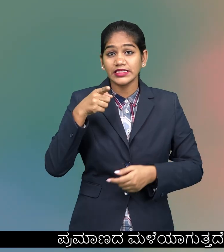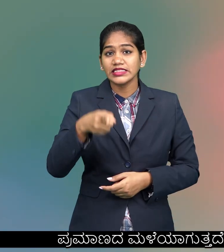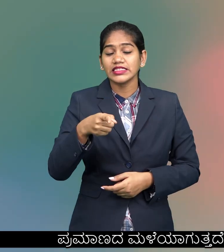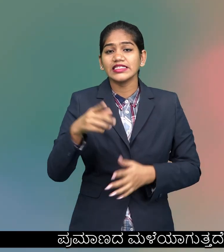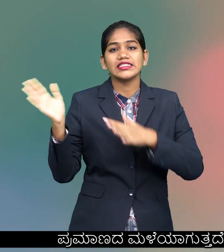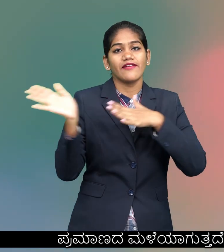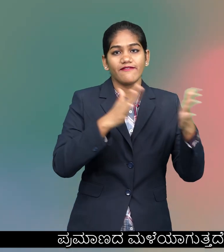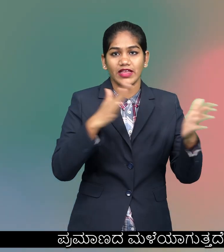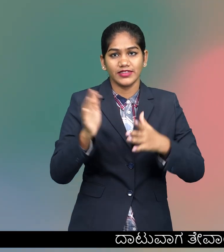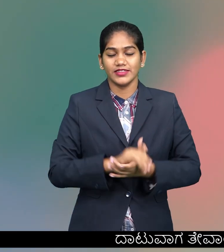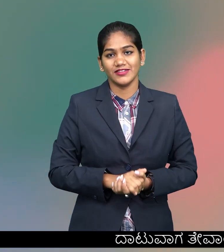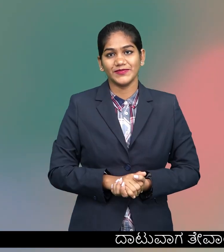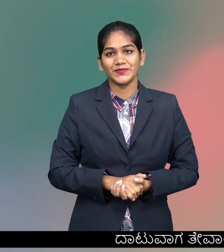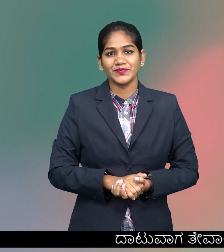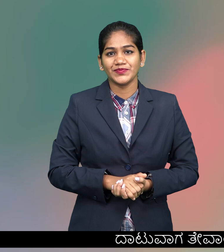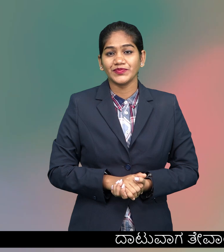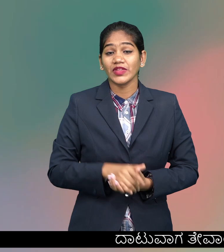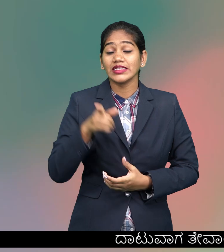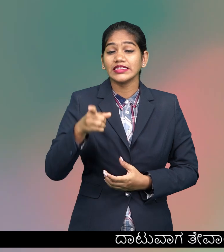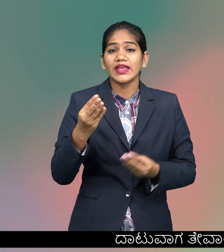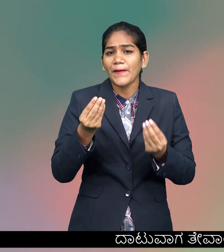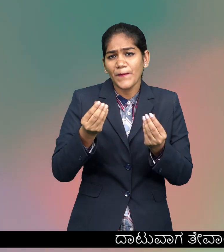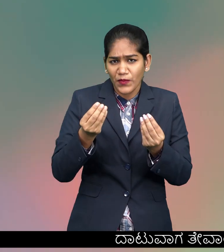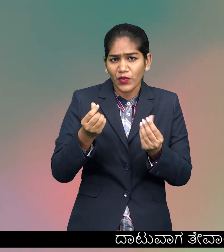ಬಂಗಾಳ ಕೊಲ್ಲಿಯನ್ನು ದಾಟುವಾಗ ತೇವಾಂಶವನ್ನು ಪಡೆದುಕೊಳ್ಳುತ್ತದೆ.